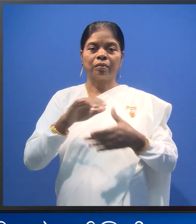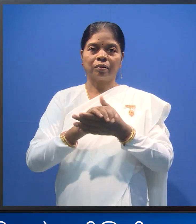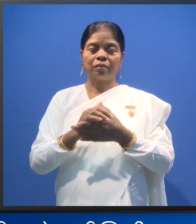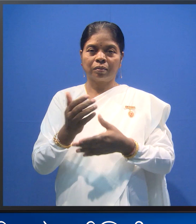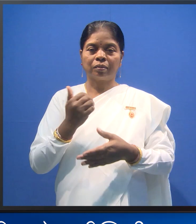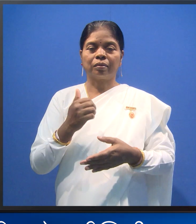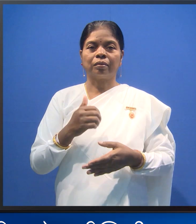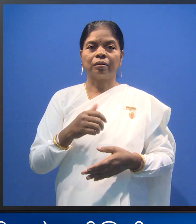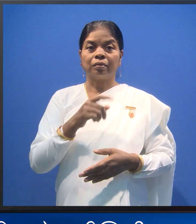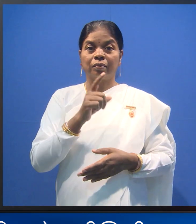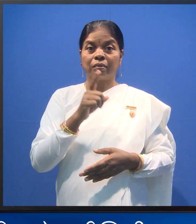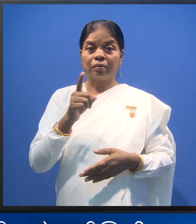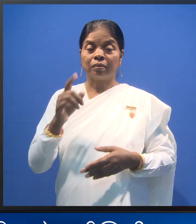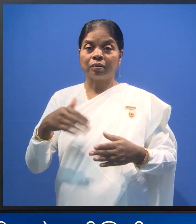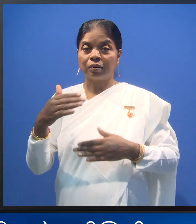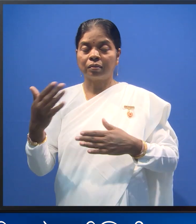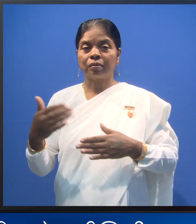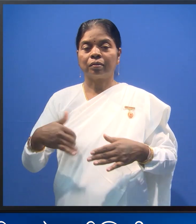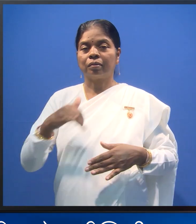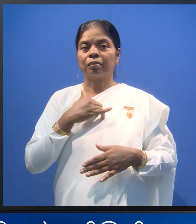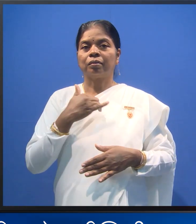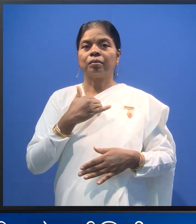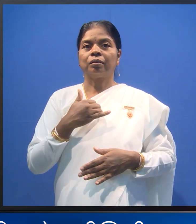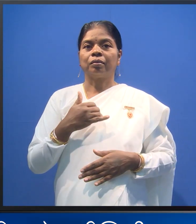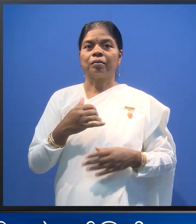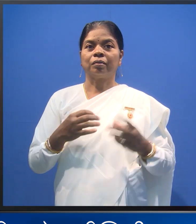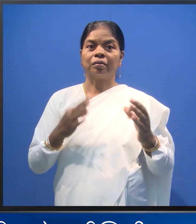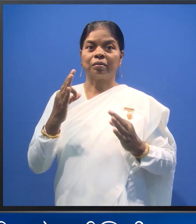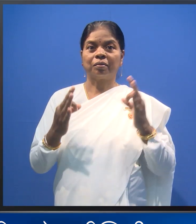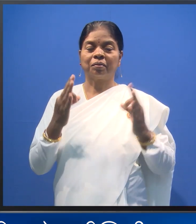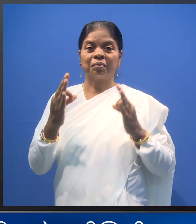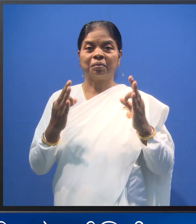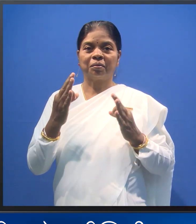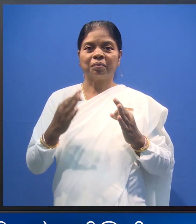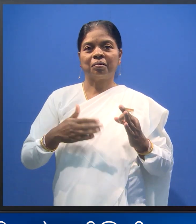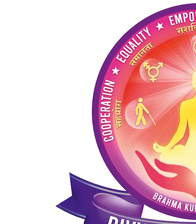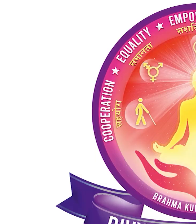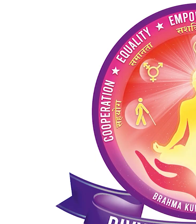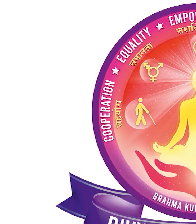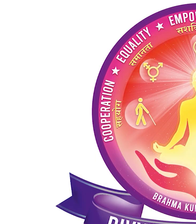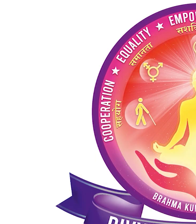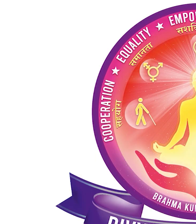आणि प्रत्येक परिस्थितीत आपल्याला मनोरंजनाचा अनुभव येतो.